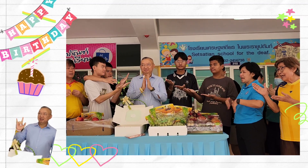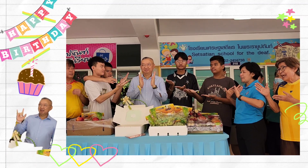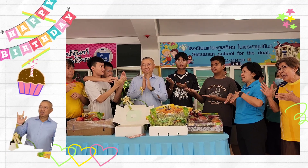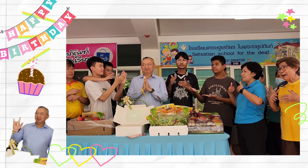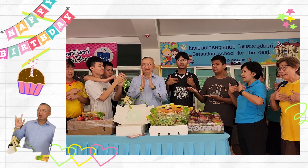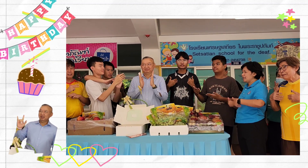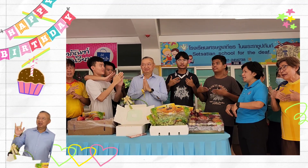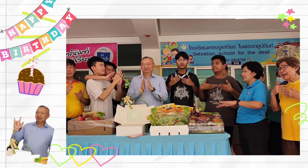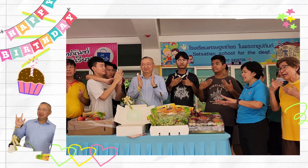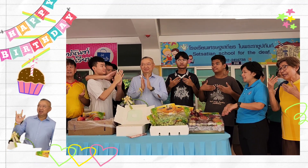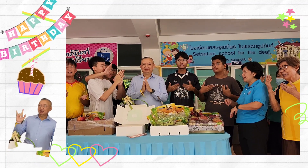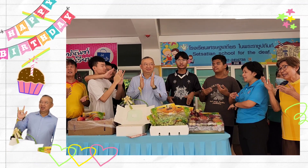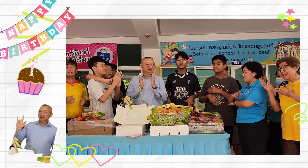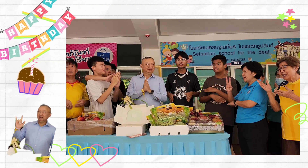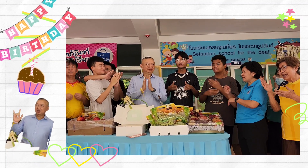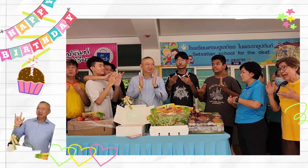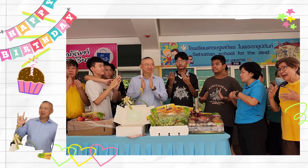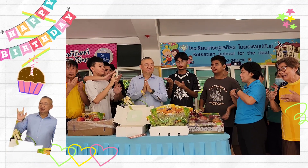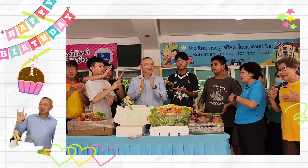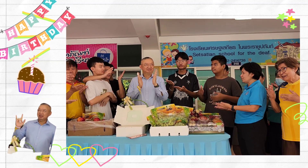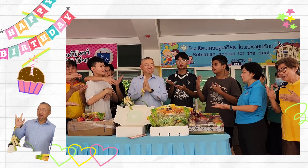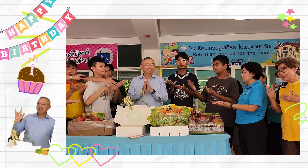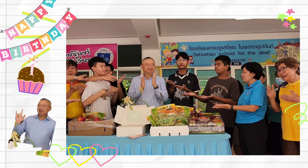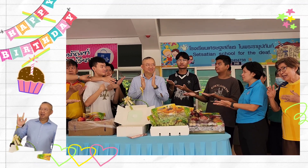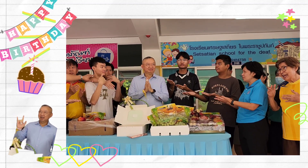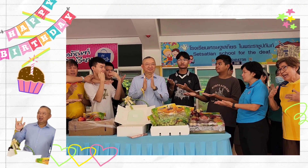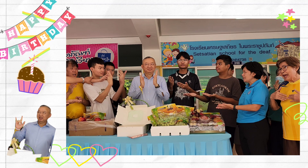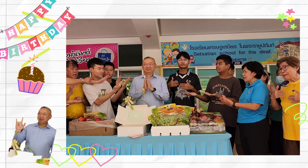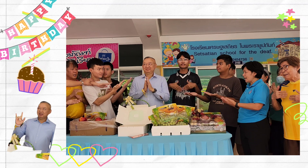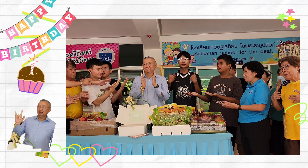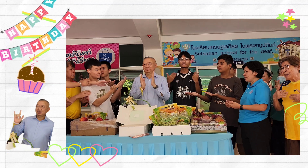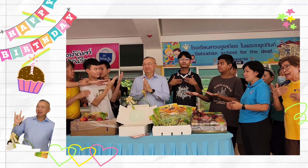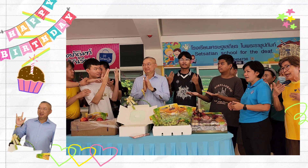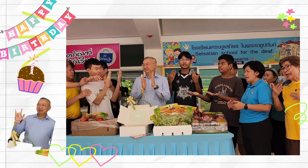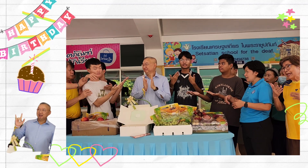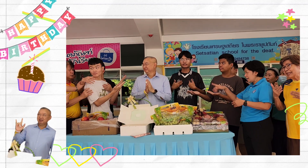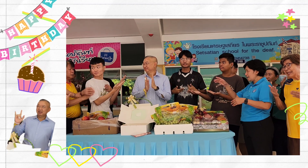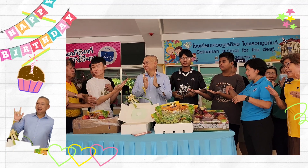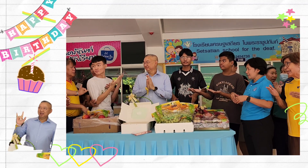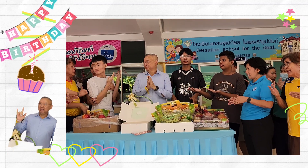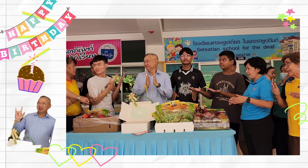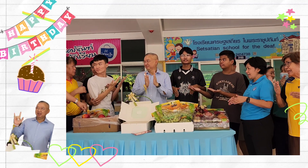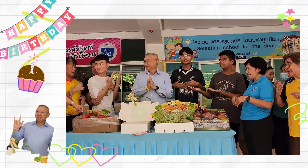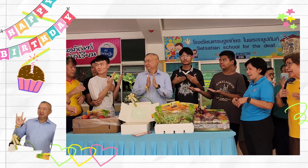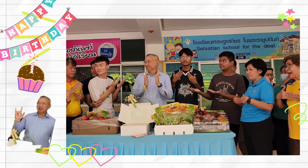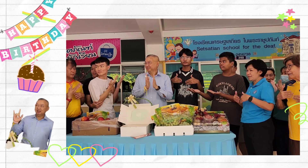Happy Birthday to you Happy Birthday